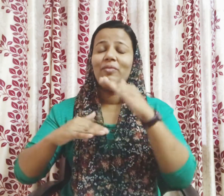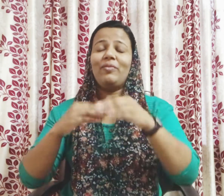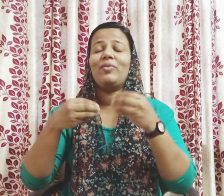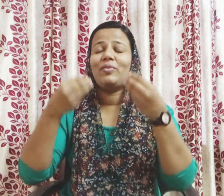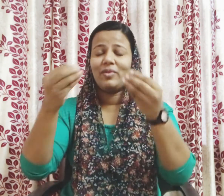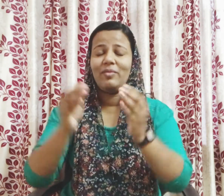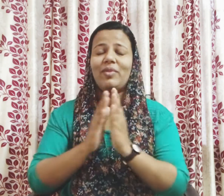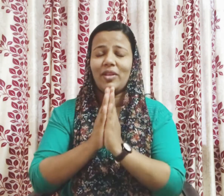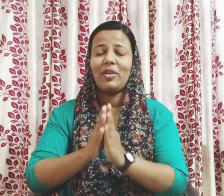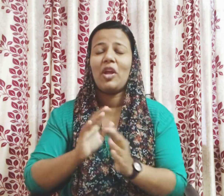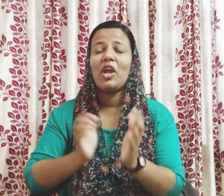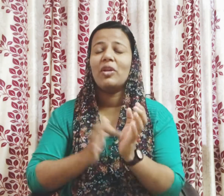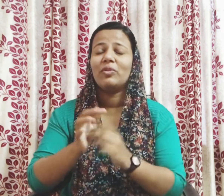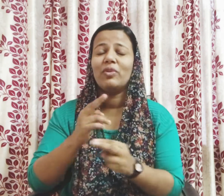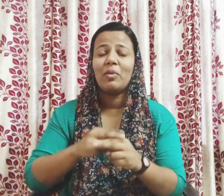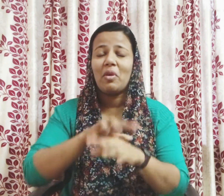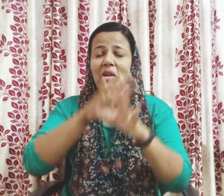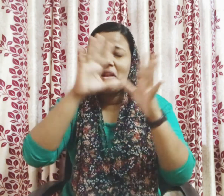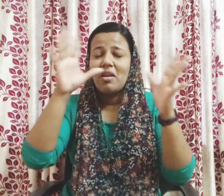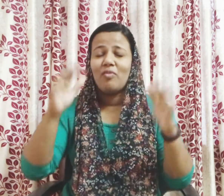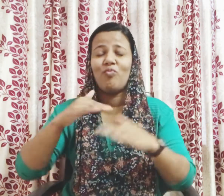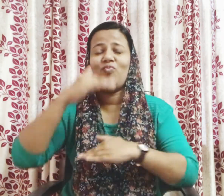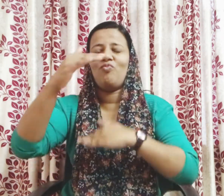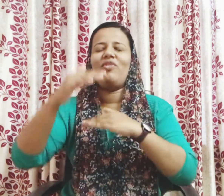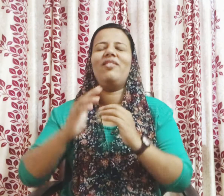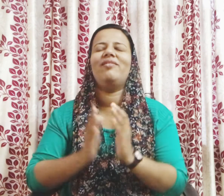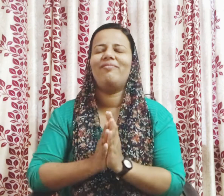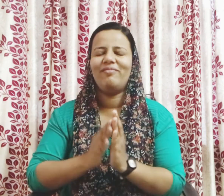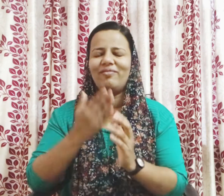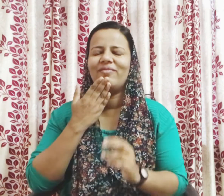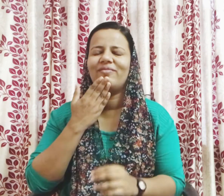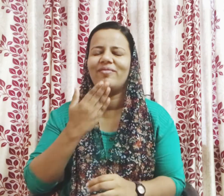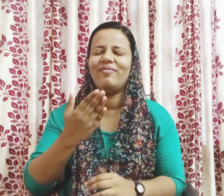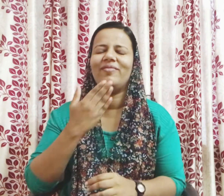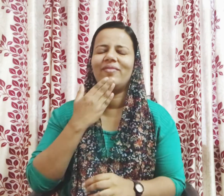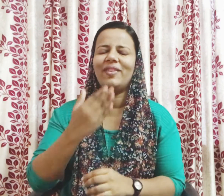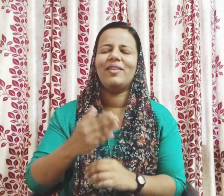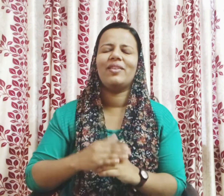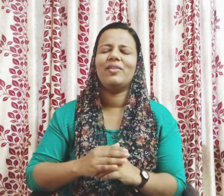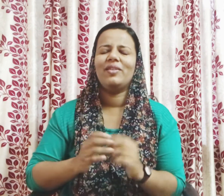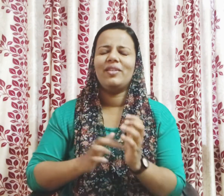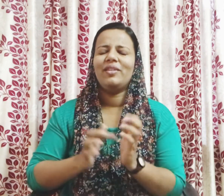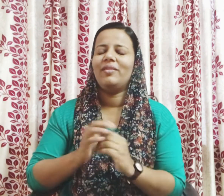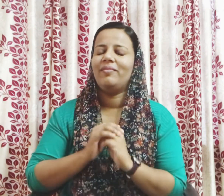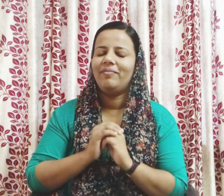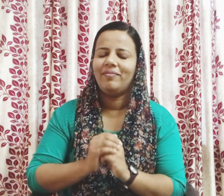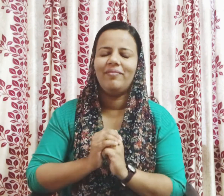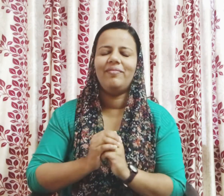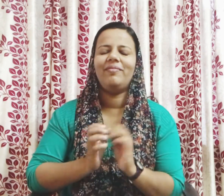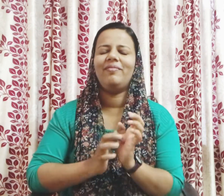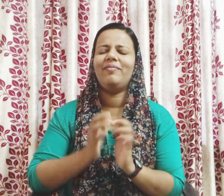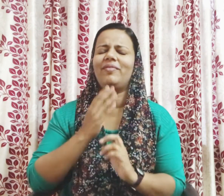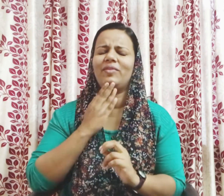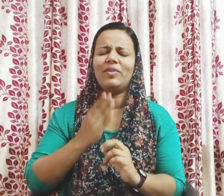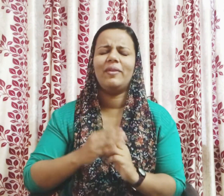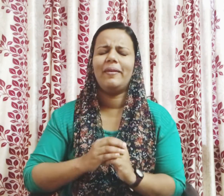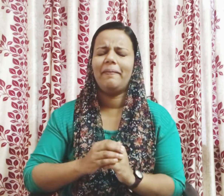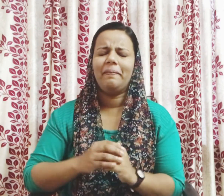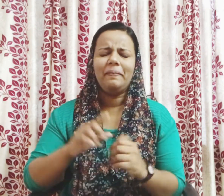നാമം സകല നാമത്തിലും മേലായ നാമമാകിയാൽ പിതാവേ ഞങ്ങൾ നന്ദി പറയുന്നു, അങ്ങേ ആരാധിക്കുന്നു, അങ്ങേ സ്തുതിക്കുന്നു. കർത്താവേ, പ്രത്യേകിച്ച് കർത്താവേ